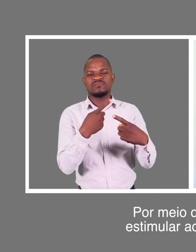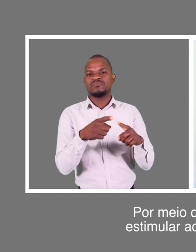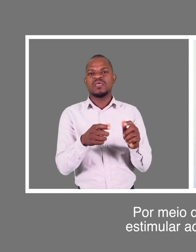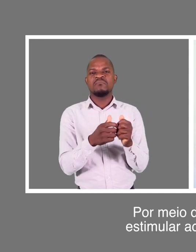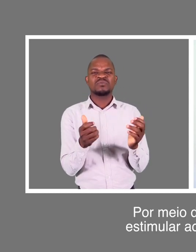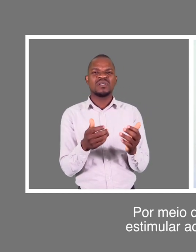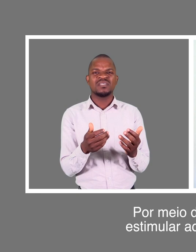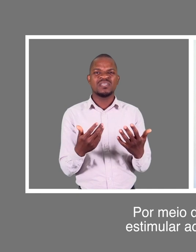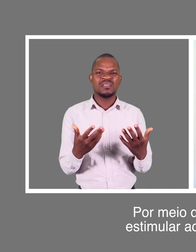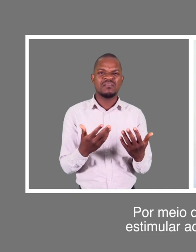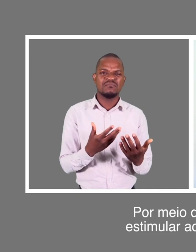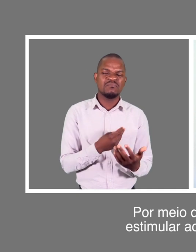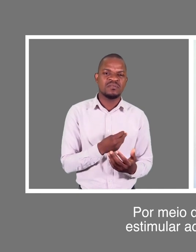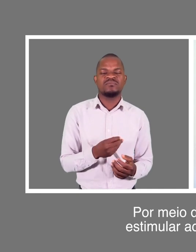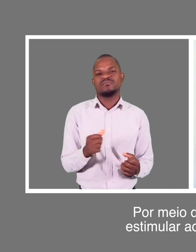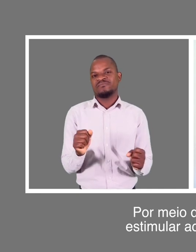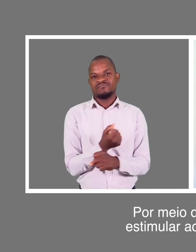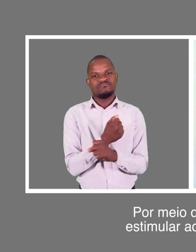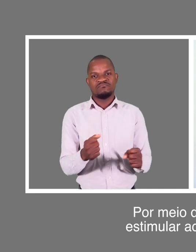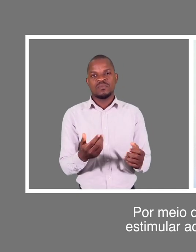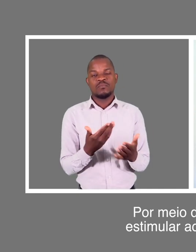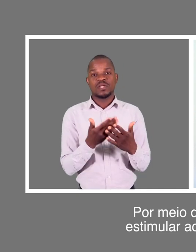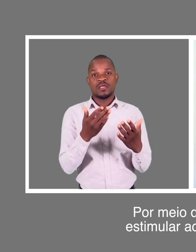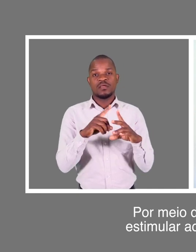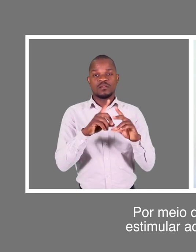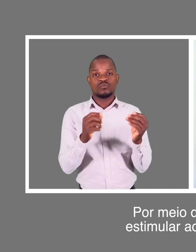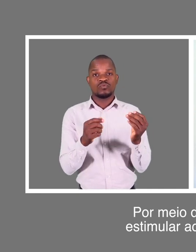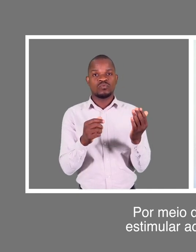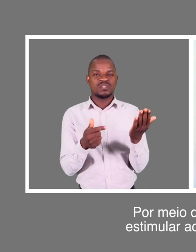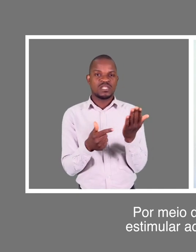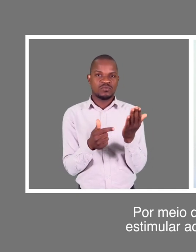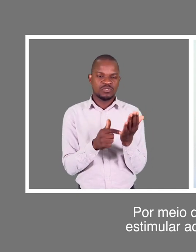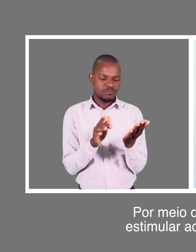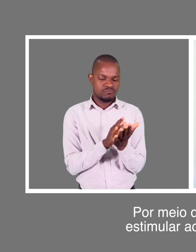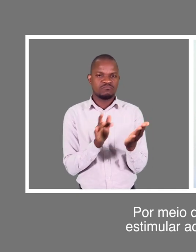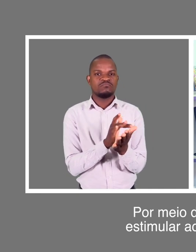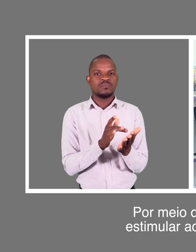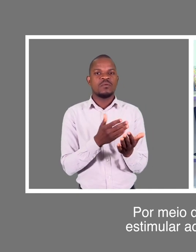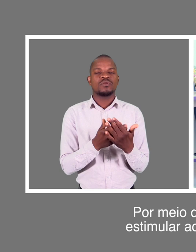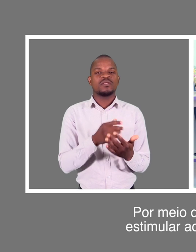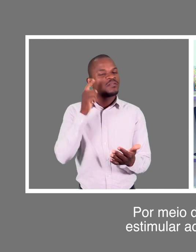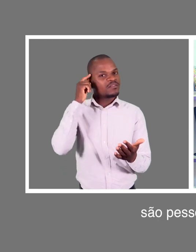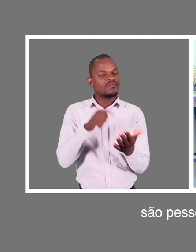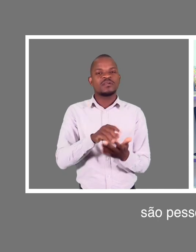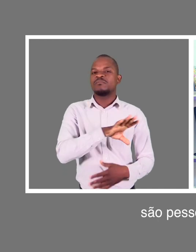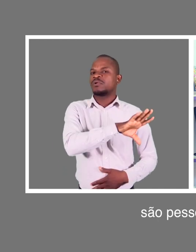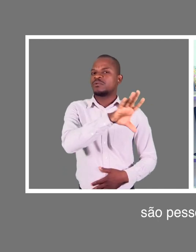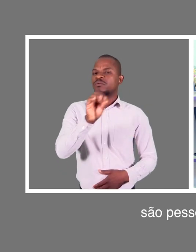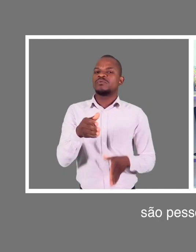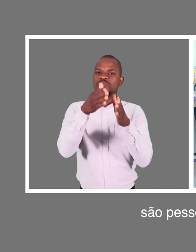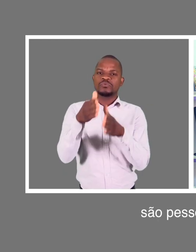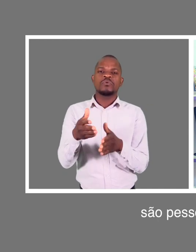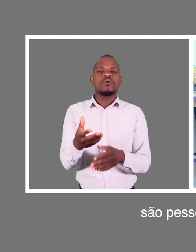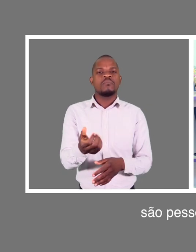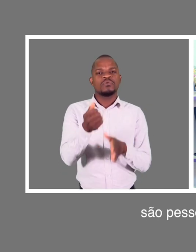por meio deste espaço até, aproveitamos para estimular aqueles que, de alguma forma, sofram de